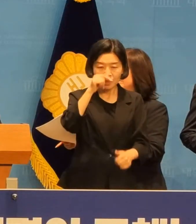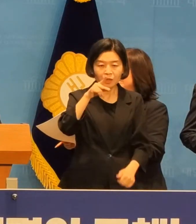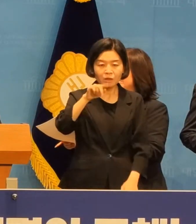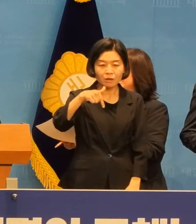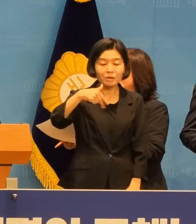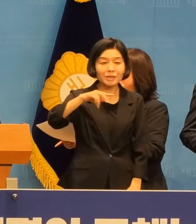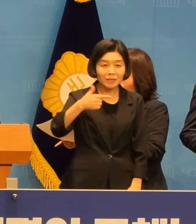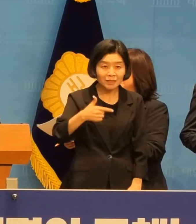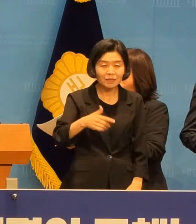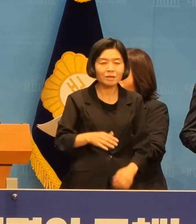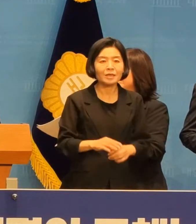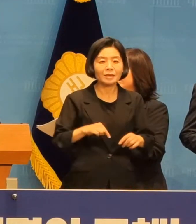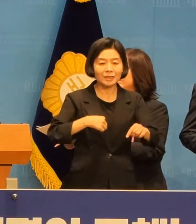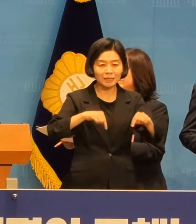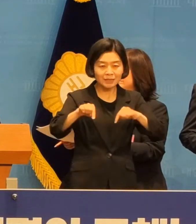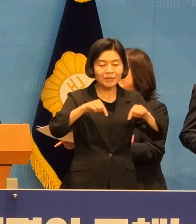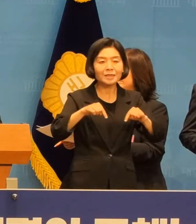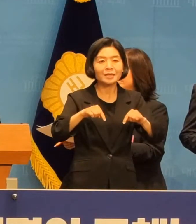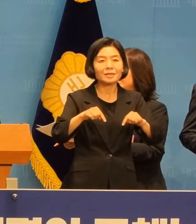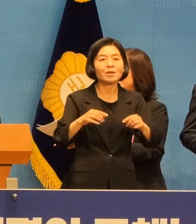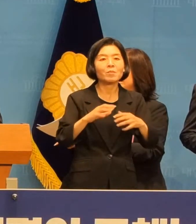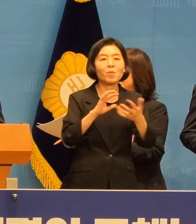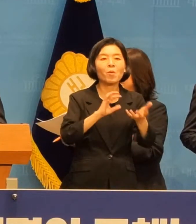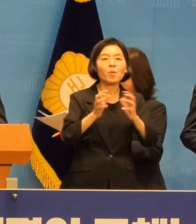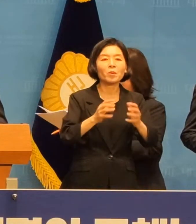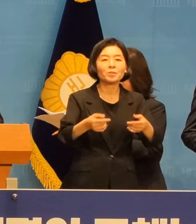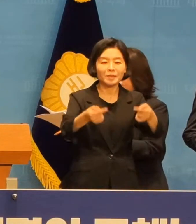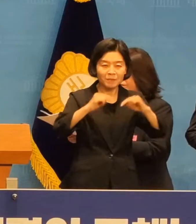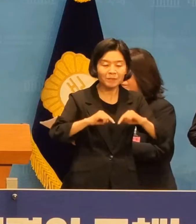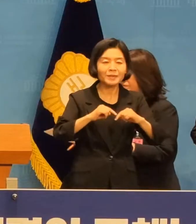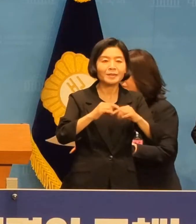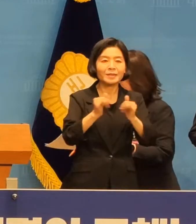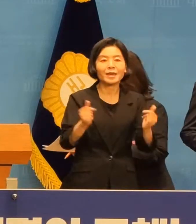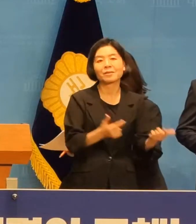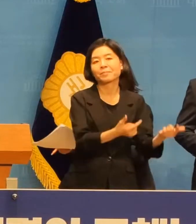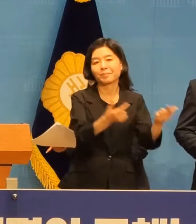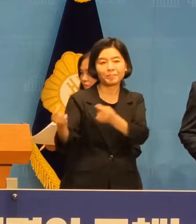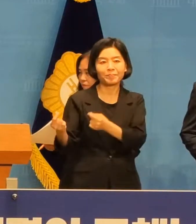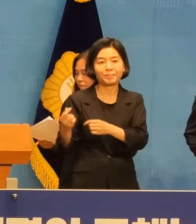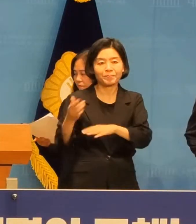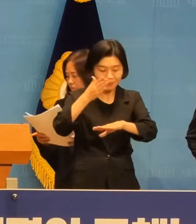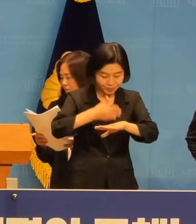추진 포럼 참석자 1동. 감사합니다.